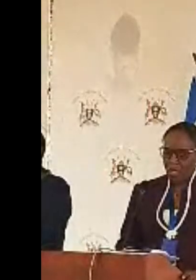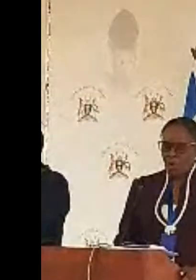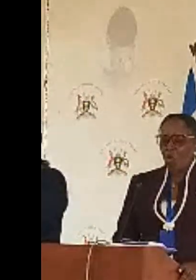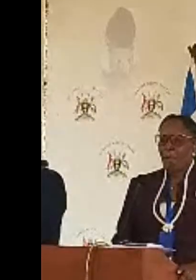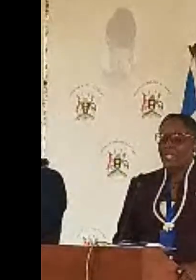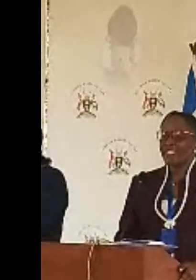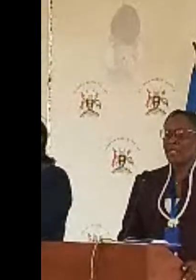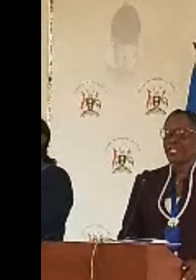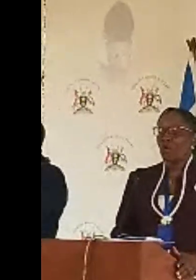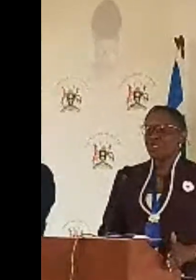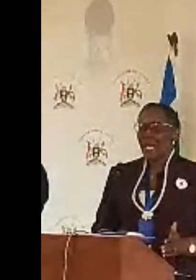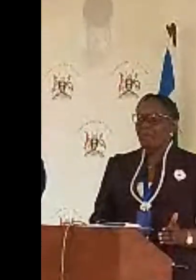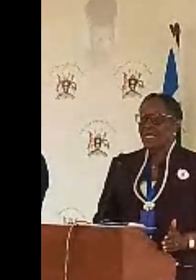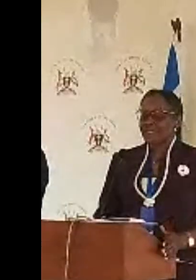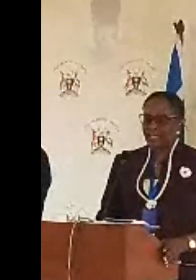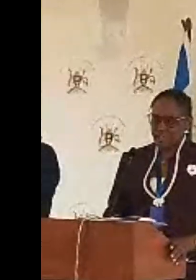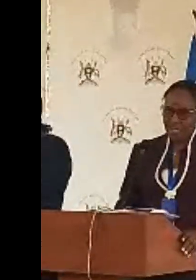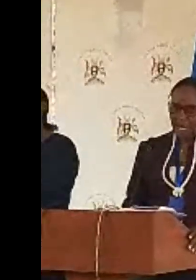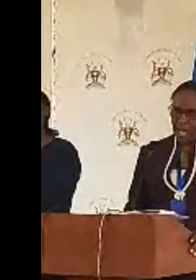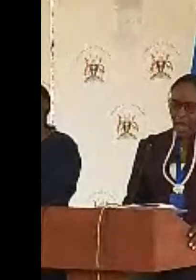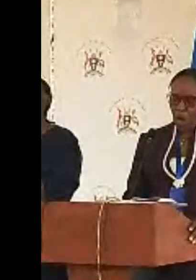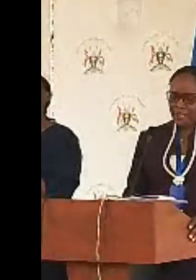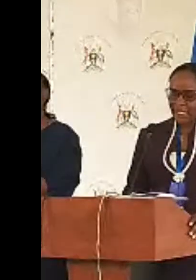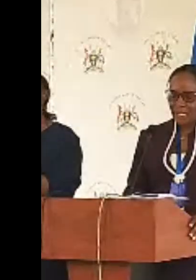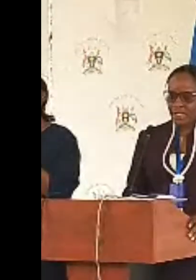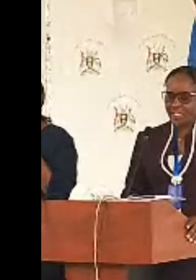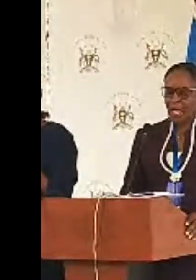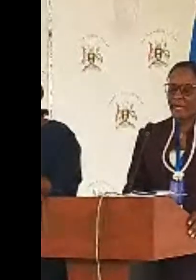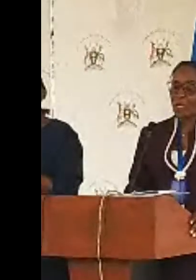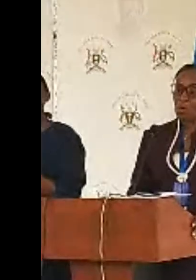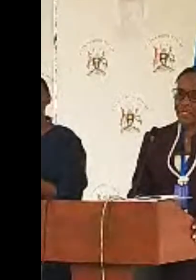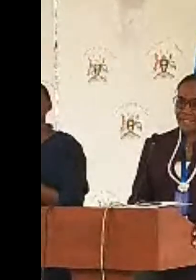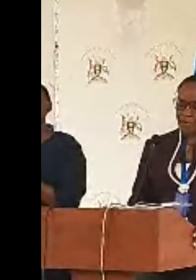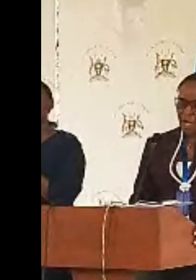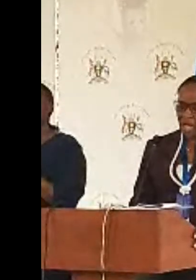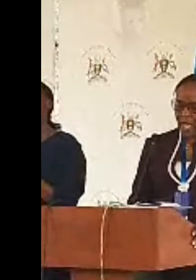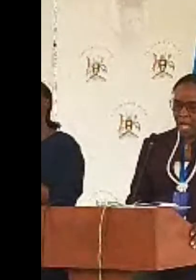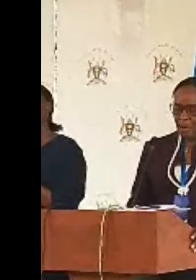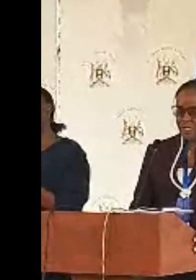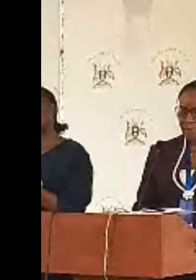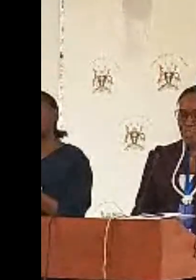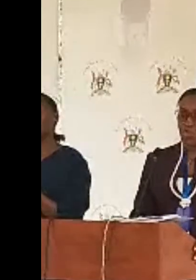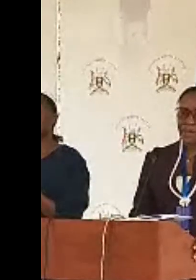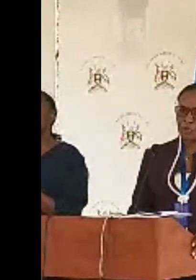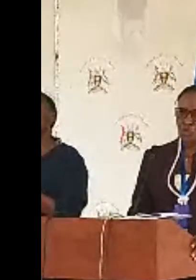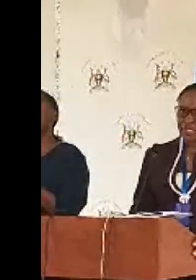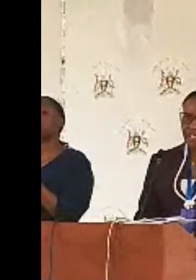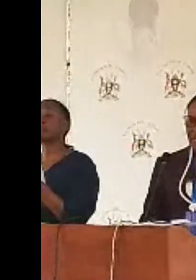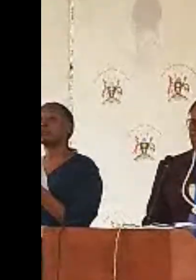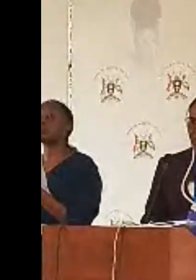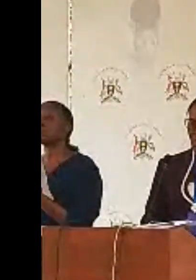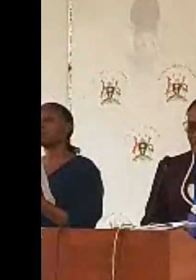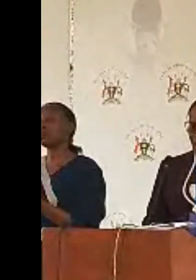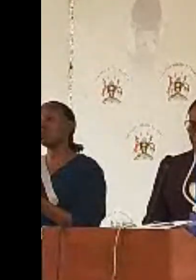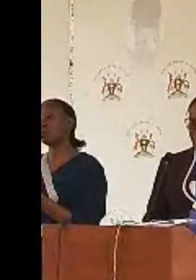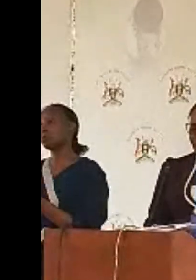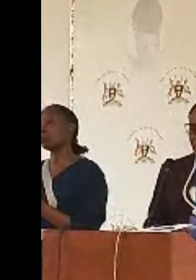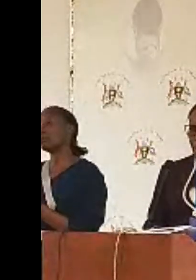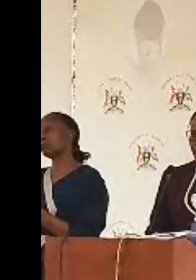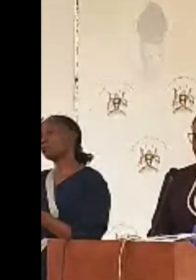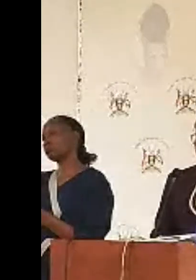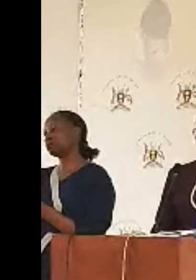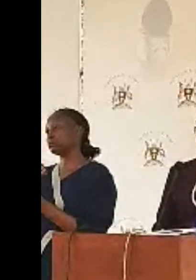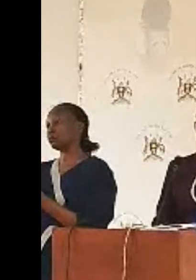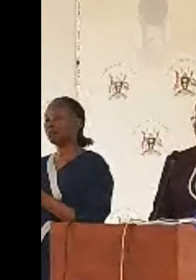lisembayo? Omwana yazaalibwa nnaku za mwezi ki? Awo abazadde abasinga balinawo obuzibu, abamu tibajjukira bulungi. Tugambye